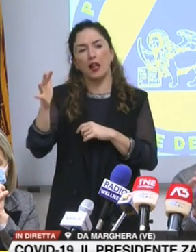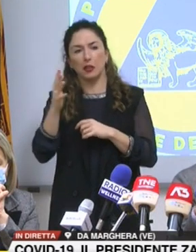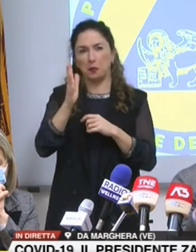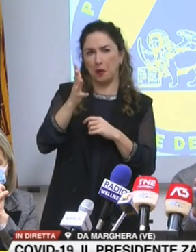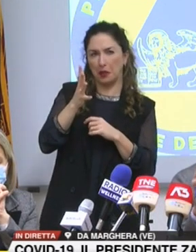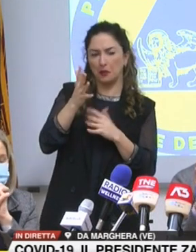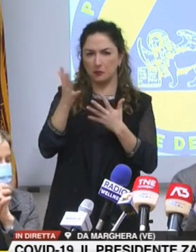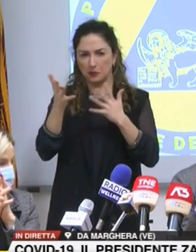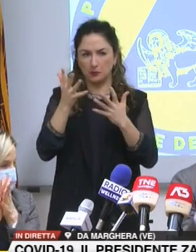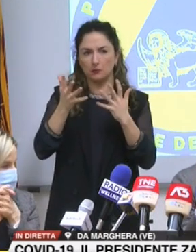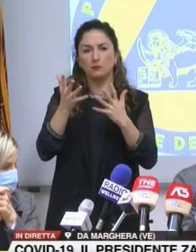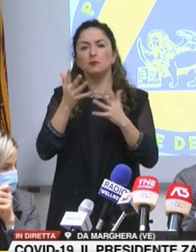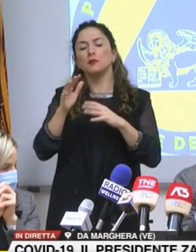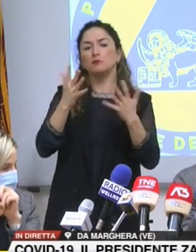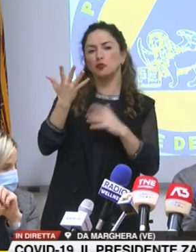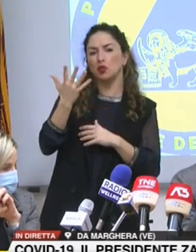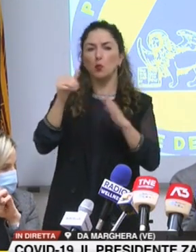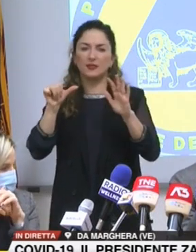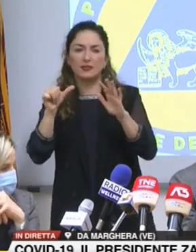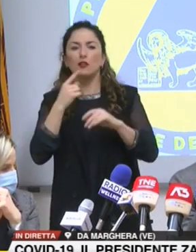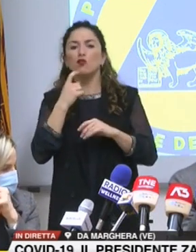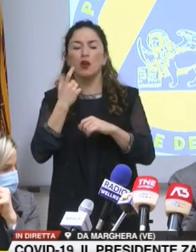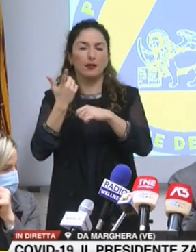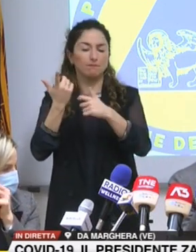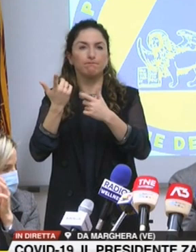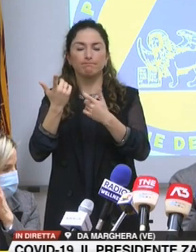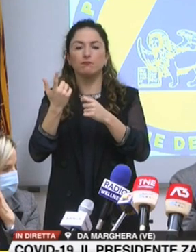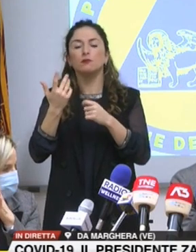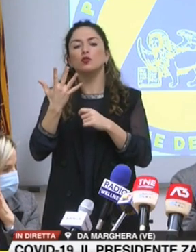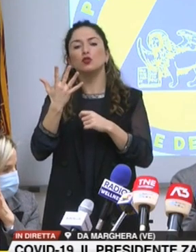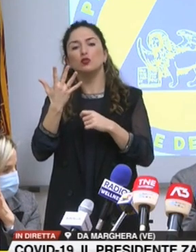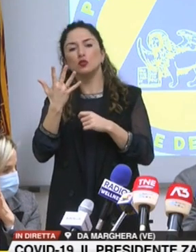15, 5-6 giorni di arancione. Se voi vedete la